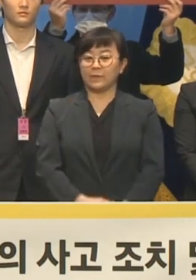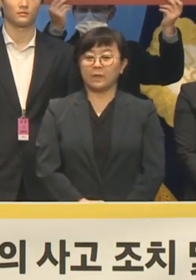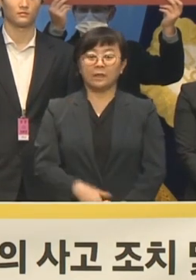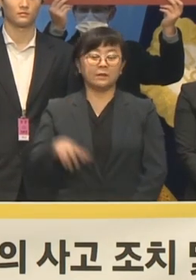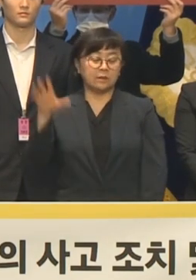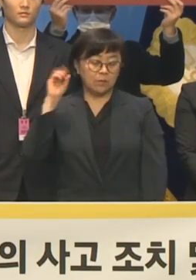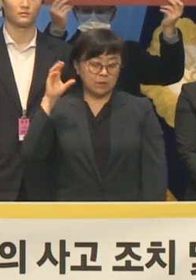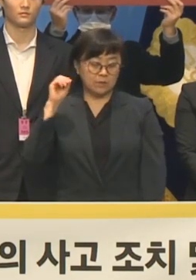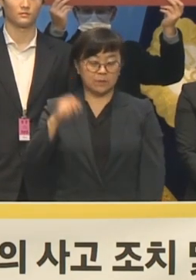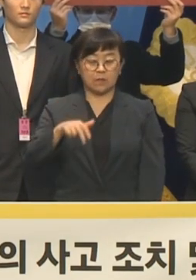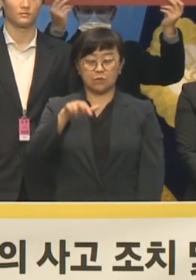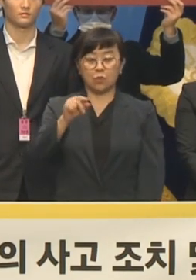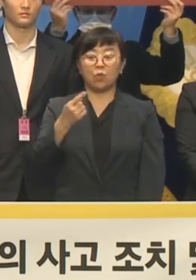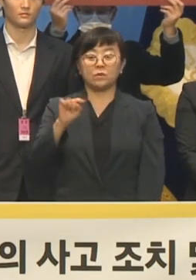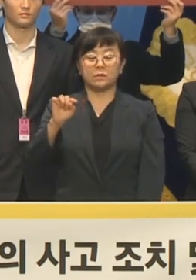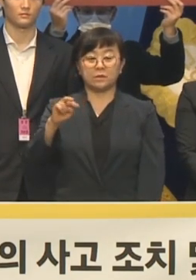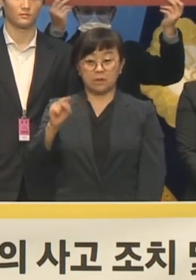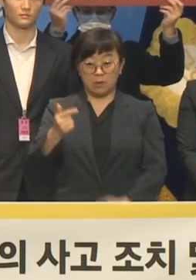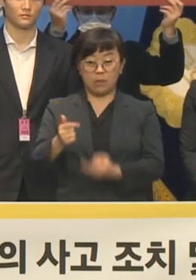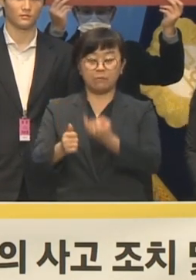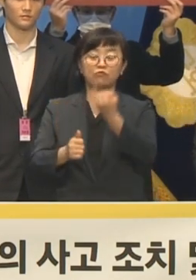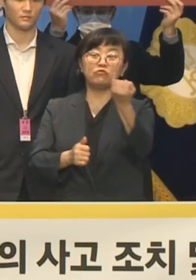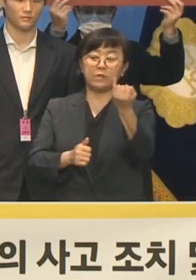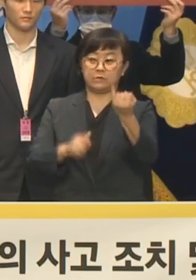들어보도록 하겠습니다.